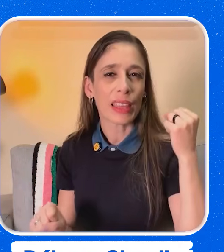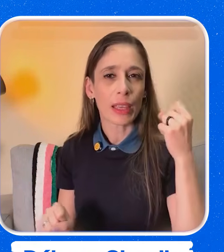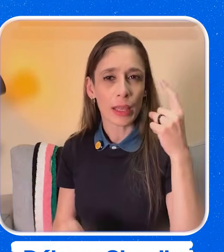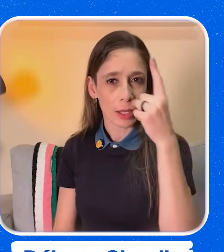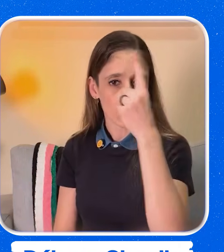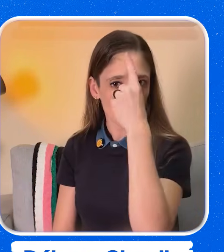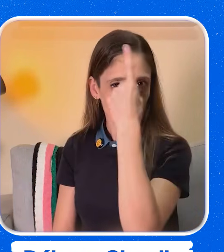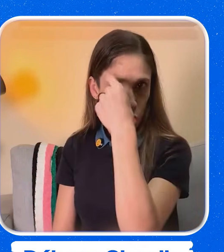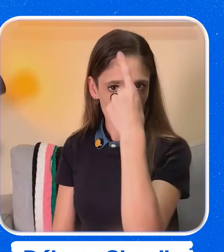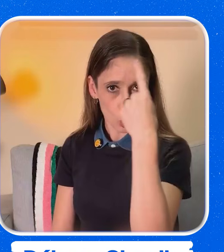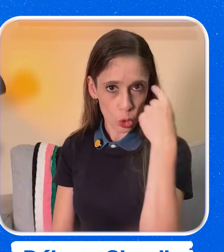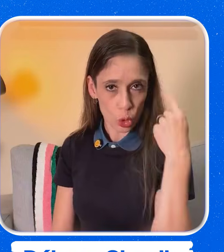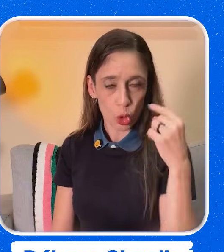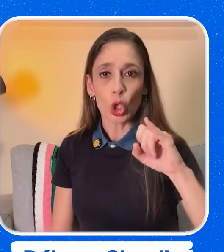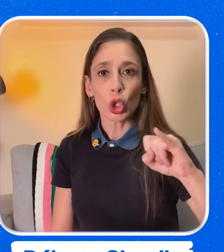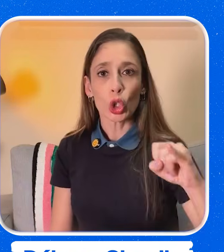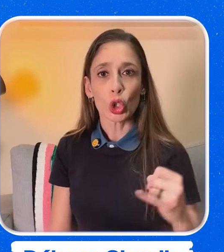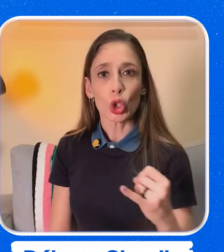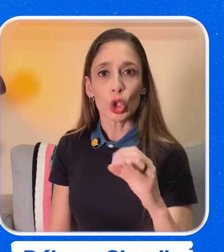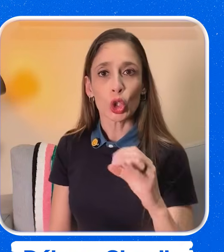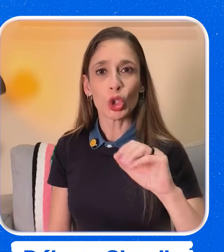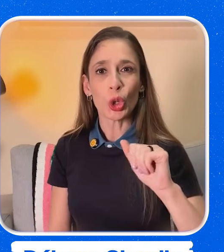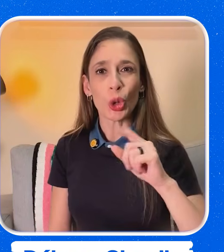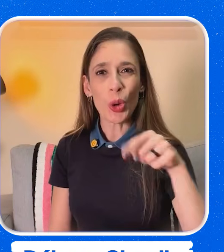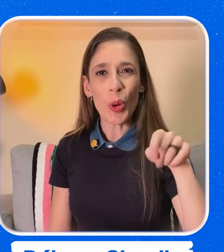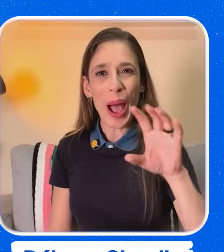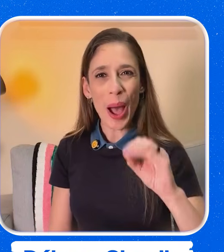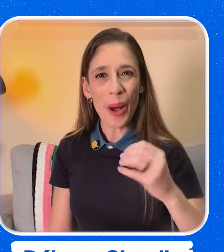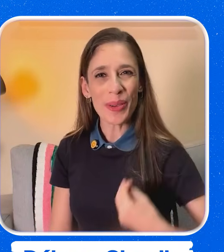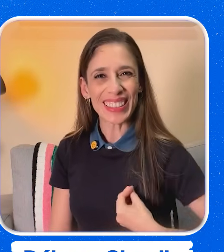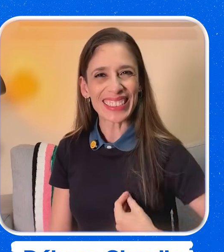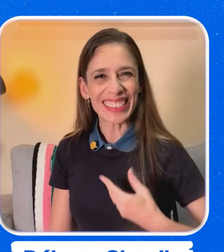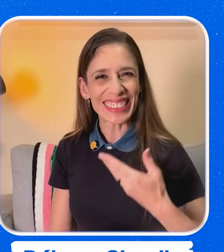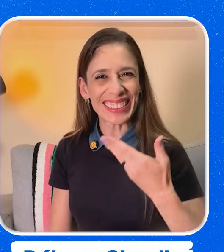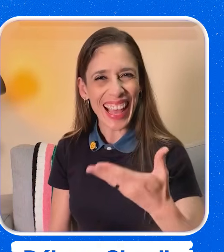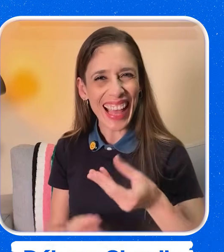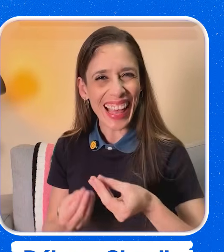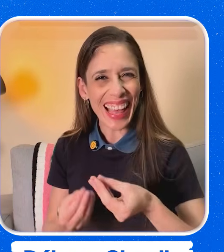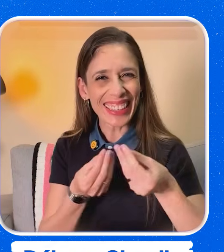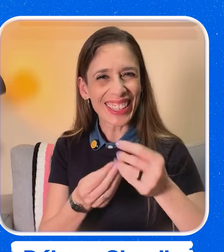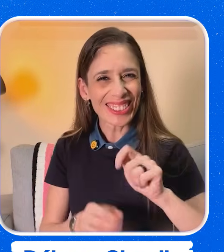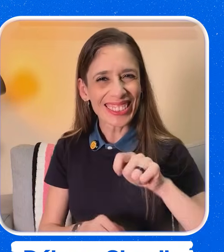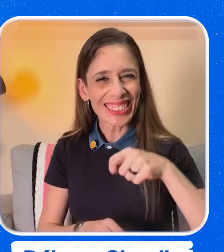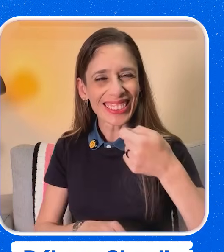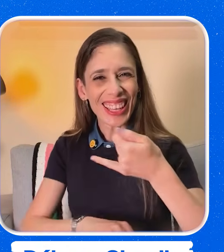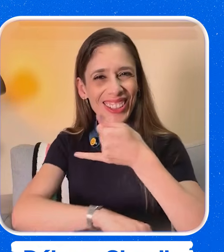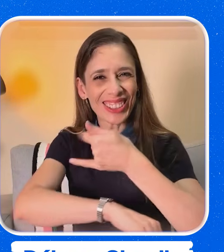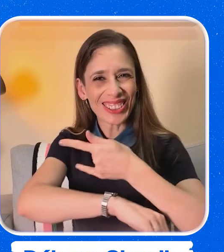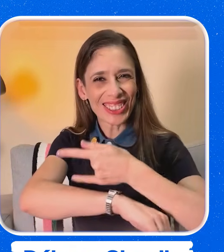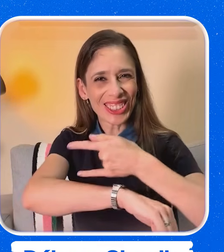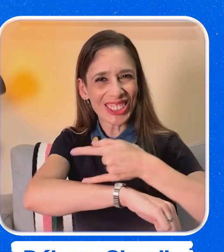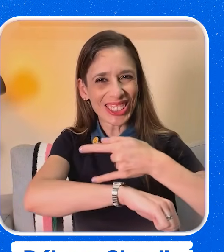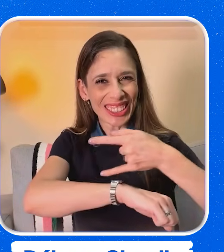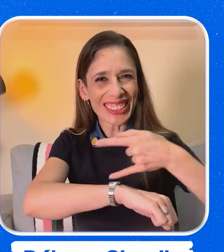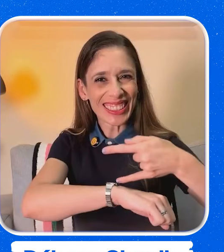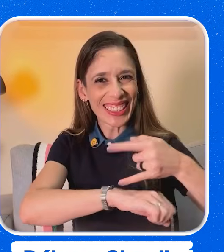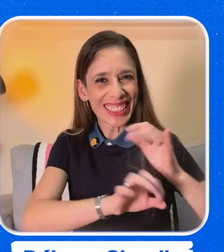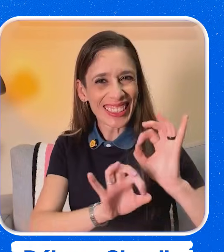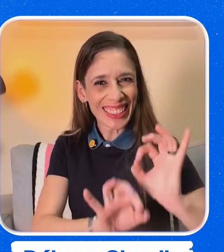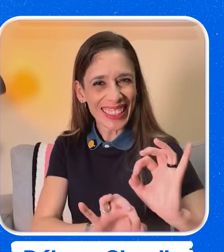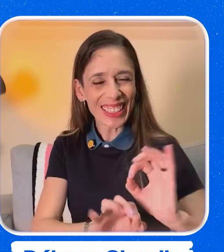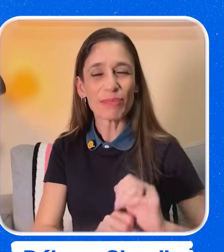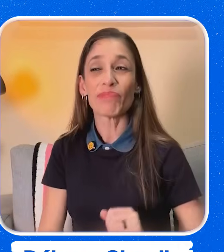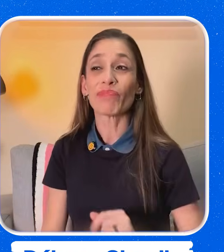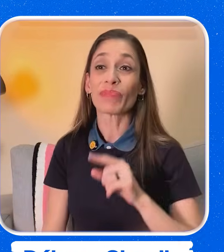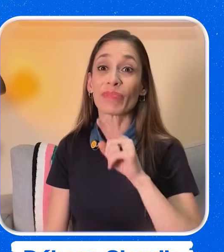João, J, né? Esse é o sinal dele, que me deu o meu sinal. Ele chegou a criar alguns